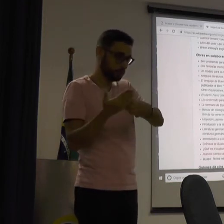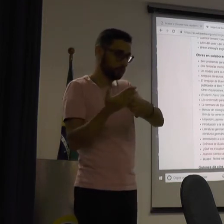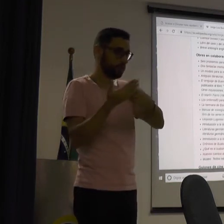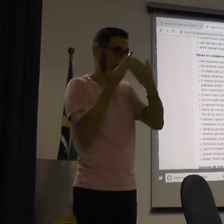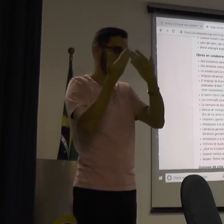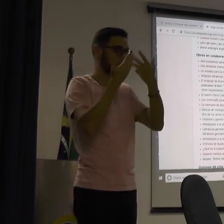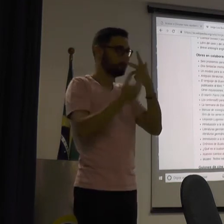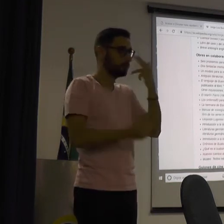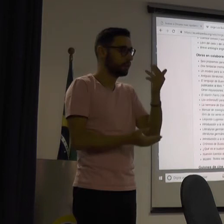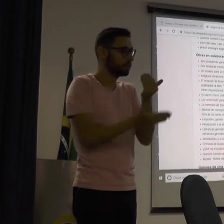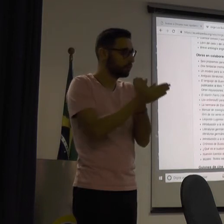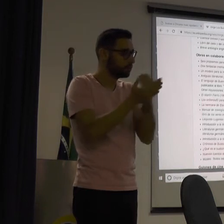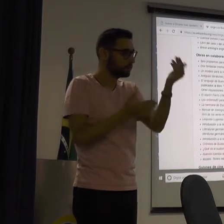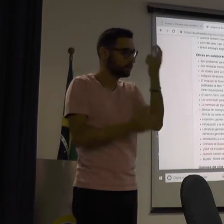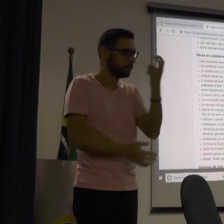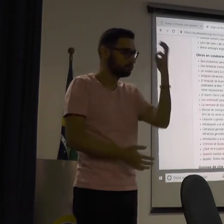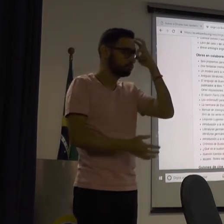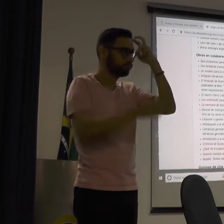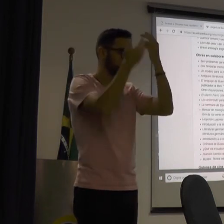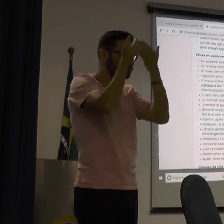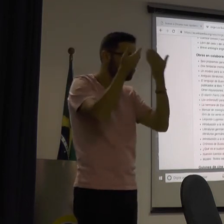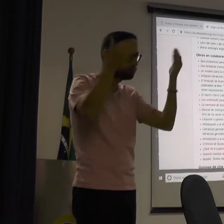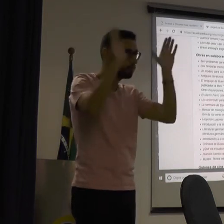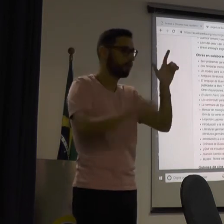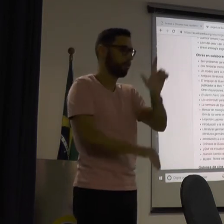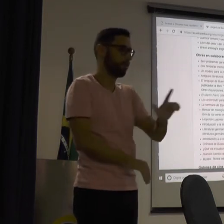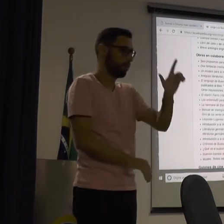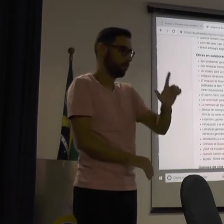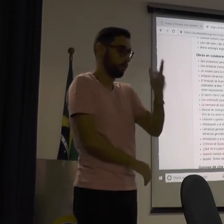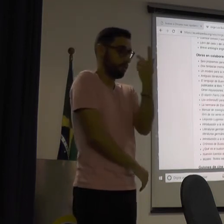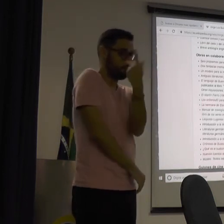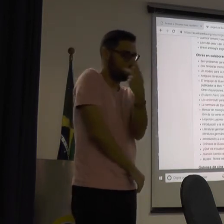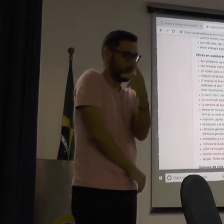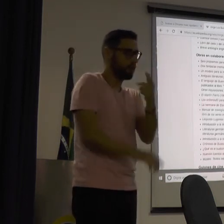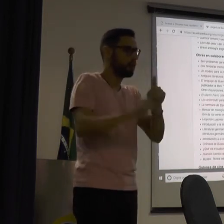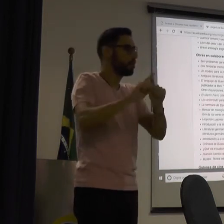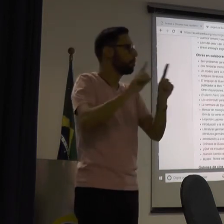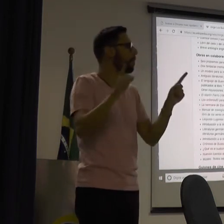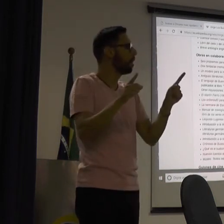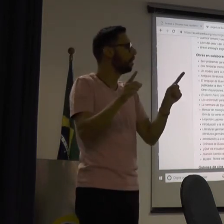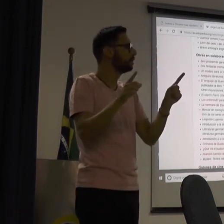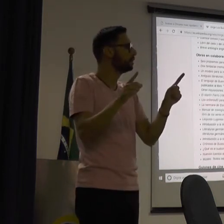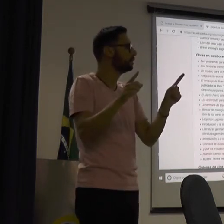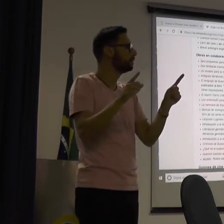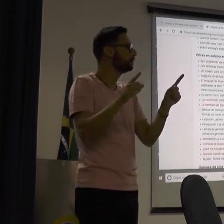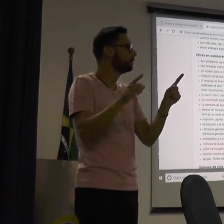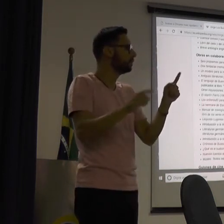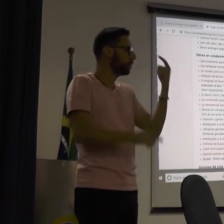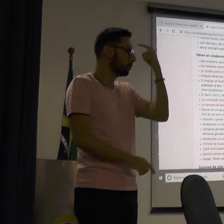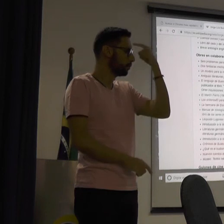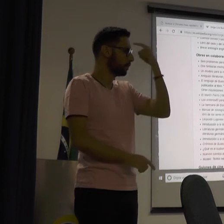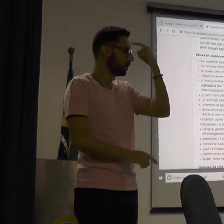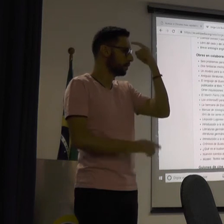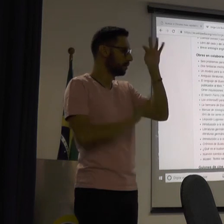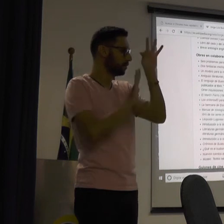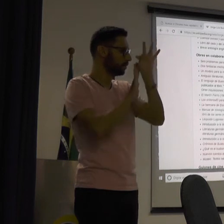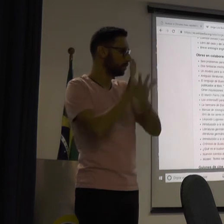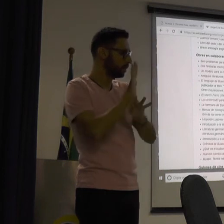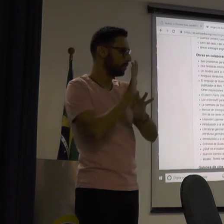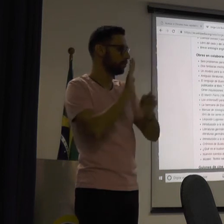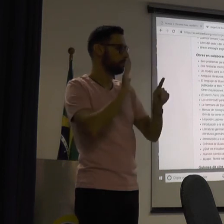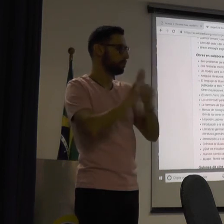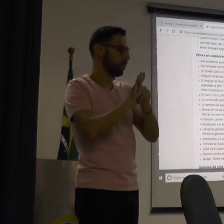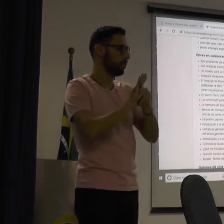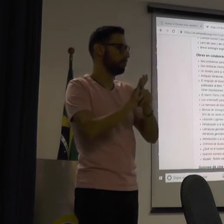ampliava a cultura literária dele. Ou seja, você está se referindo ao texto, às versões